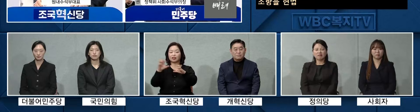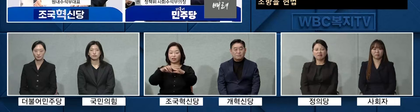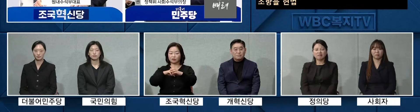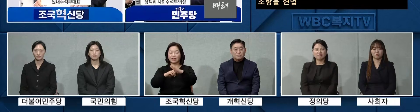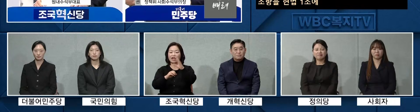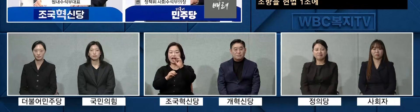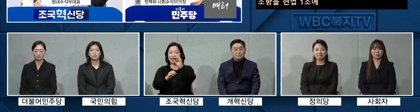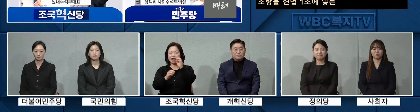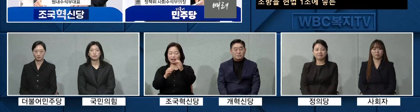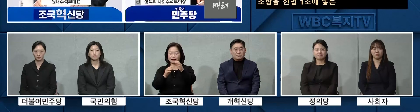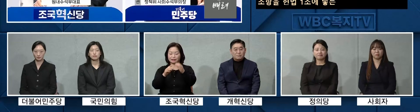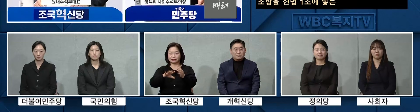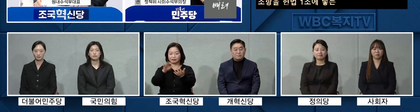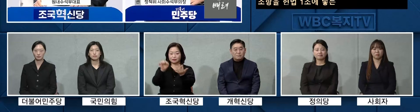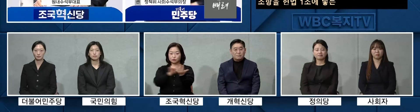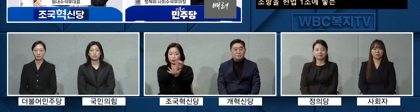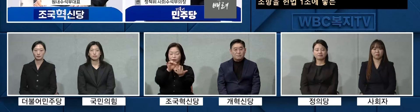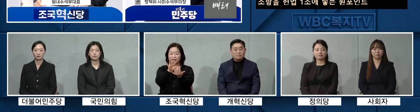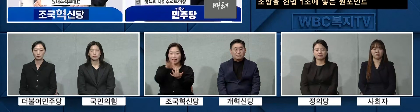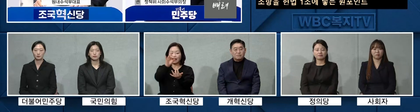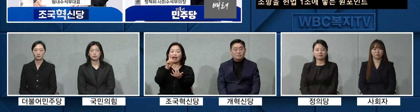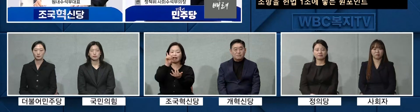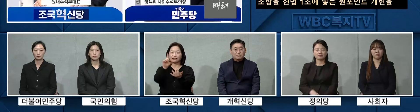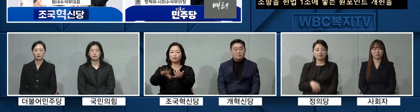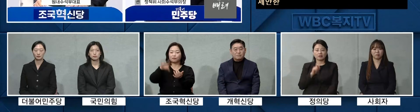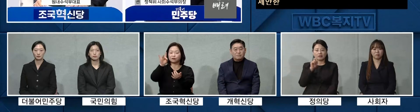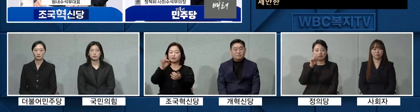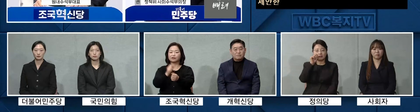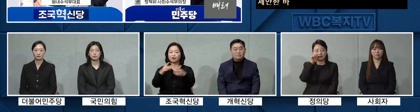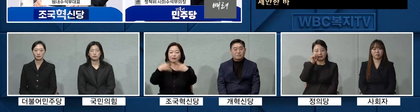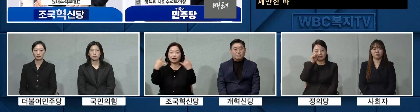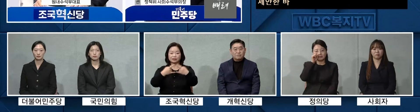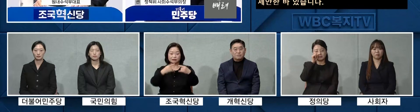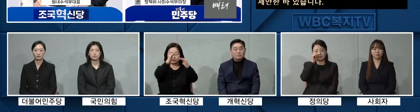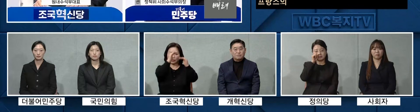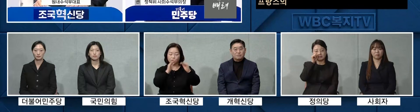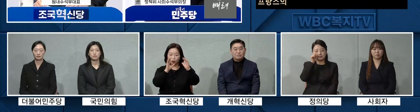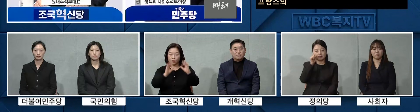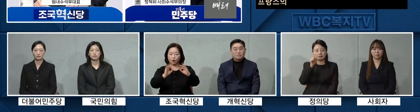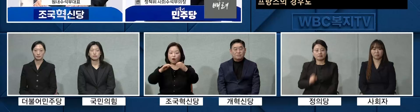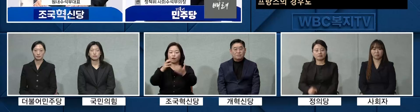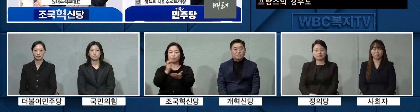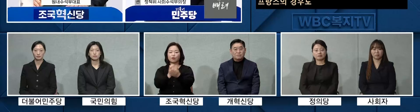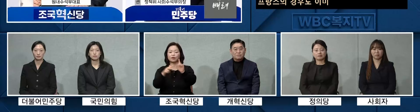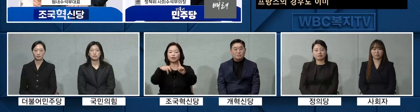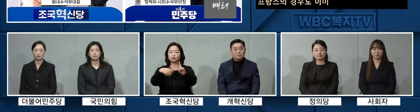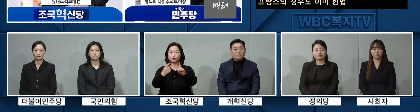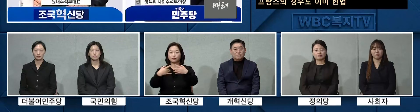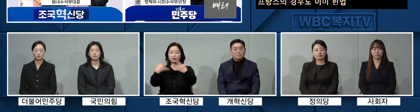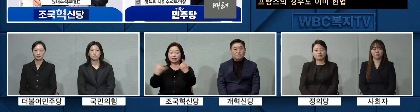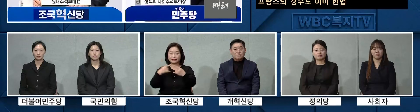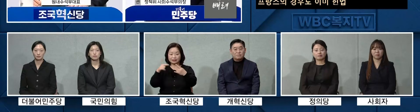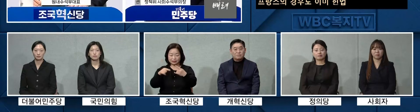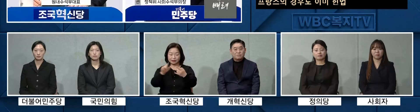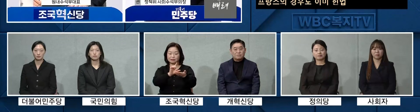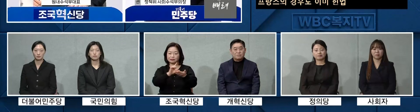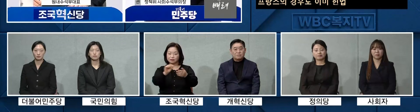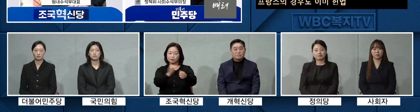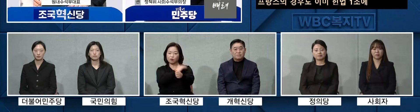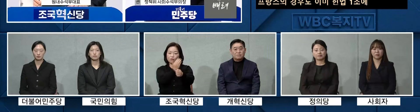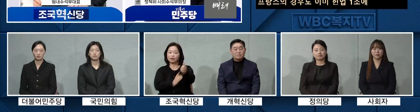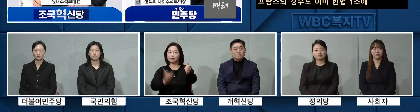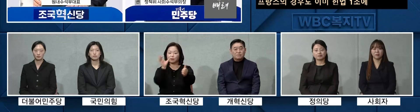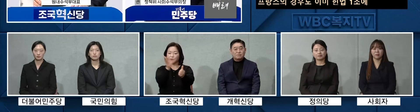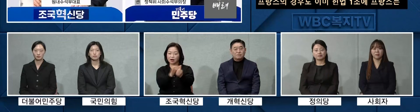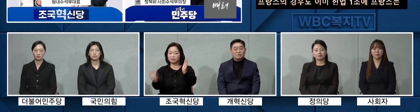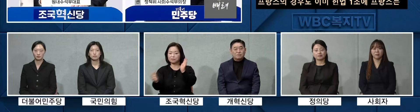개헌을 제안한 바 있습니다. 프랑스의 경우도 이미 그 헌법 1조에 프랑스는 지방 분권화된 공화국임을 명시한